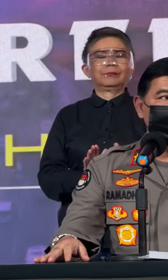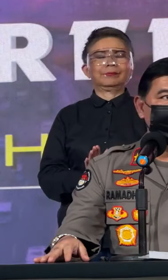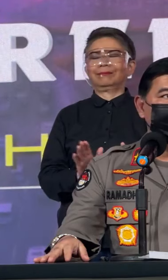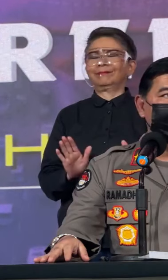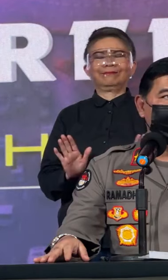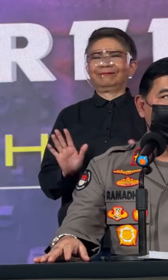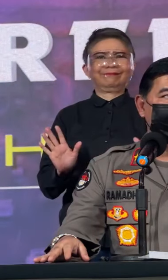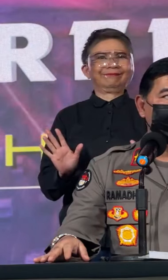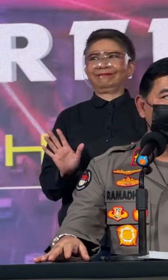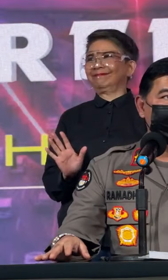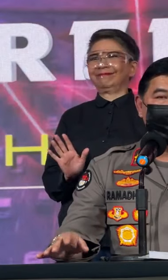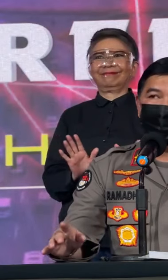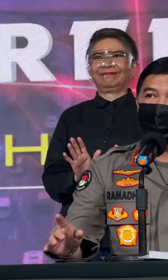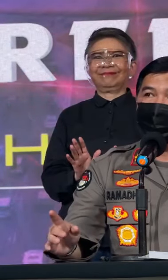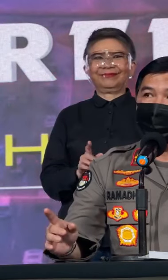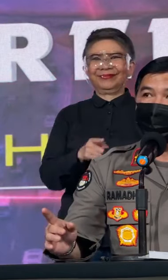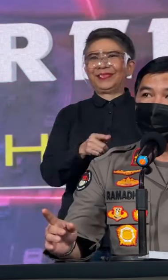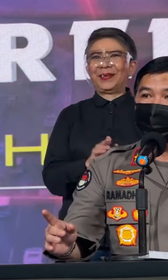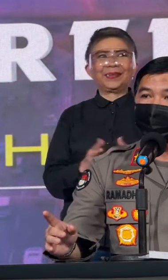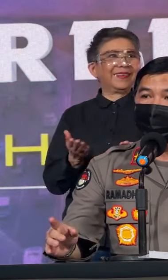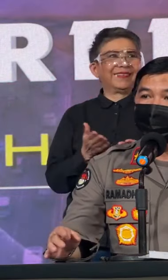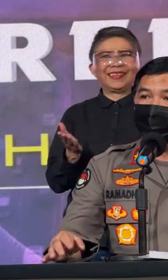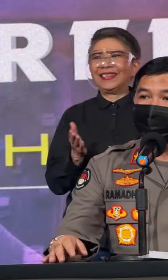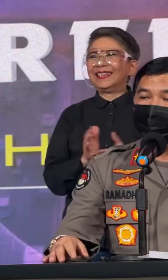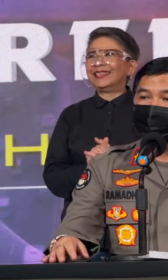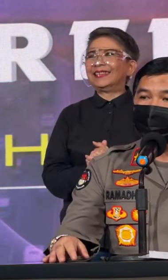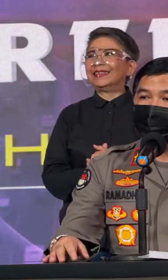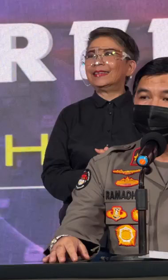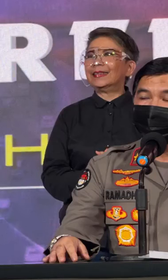Tunggu. Oh, udah kan nanya, udah gantian.